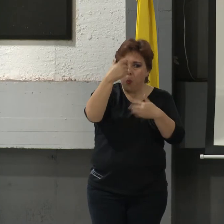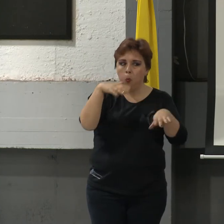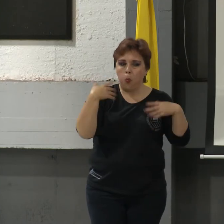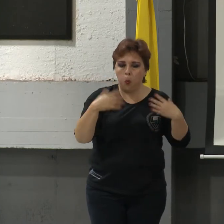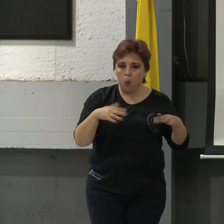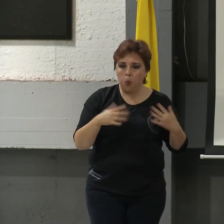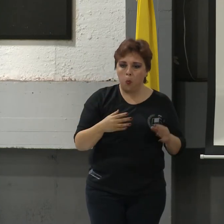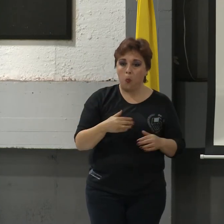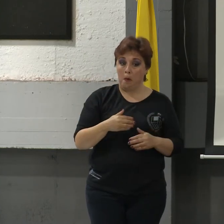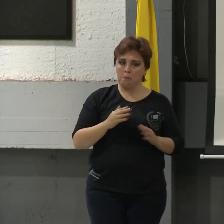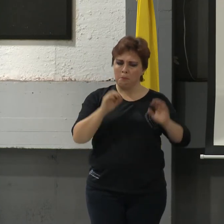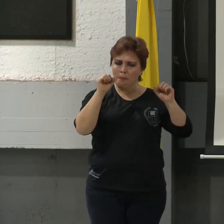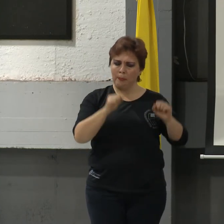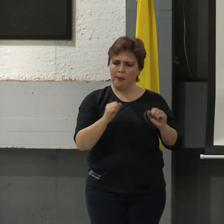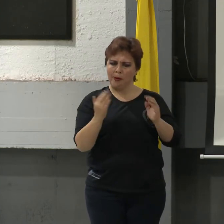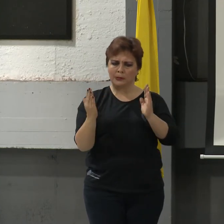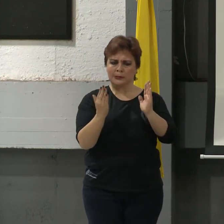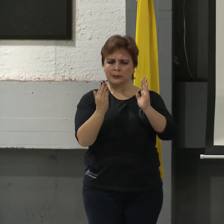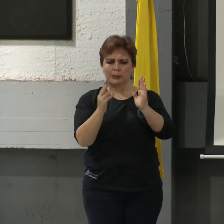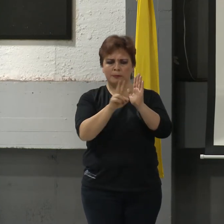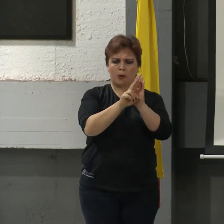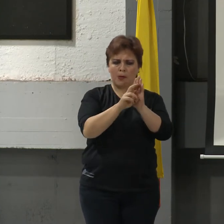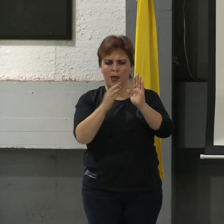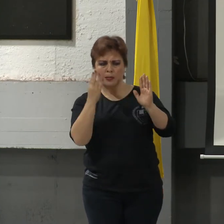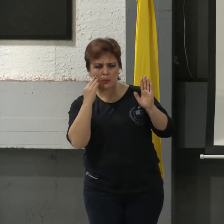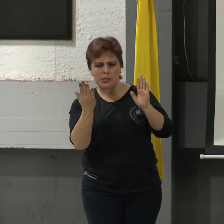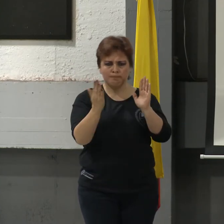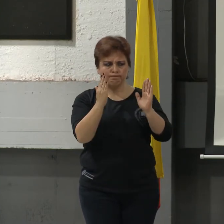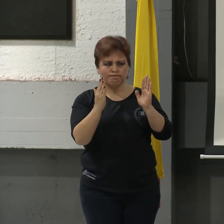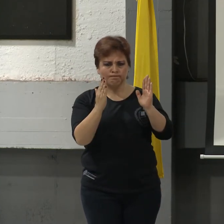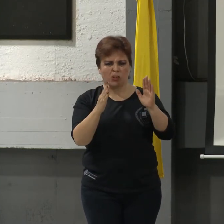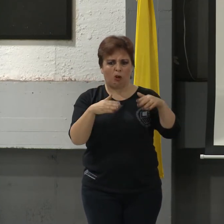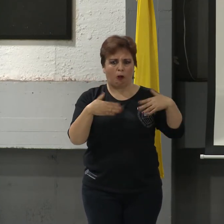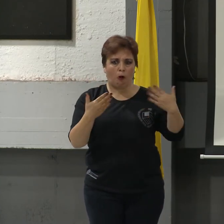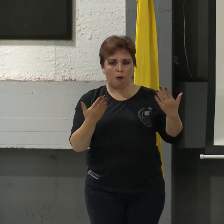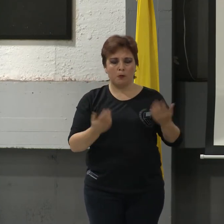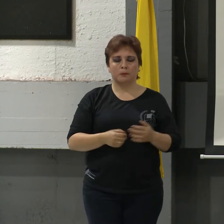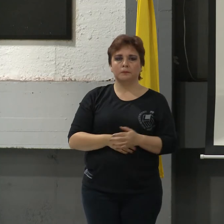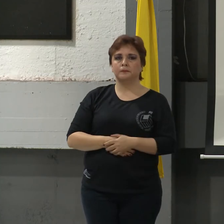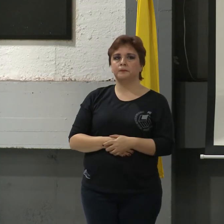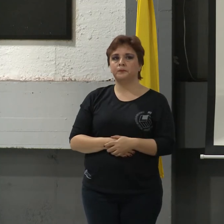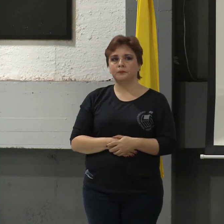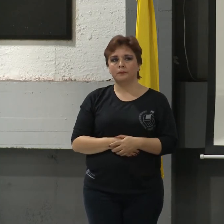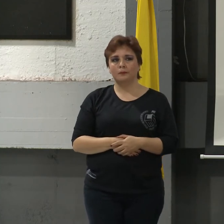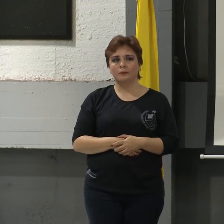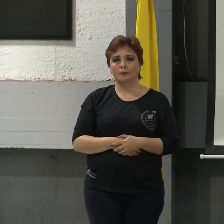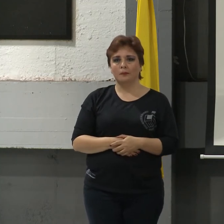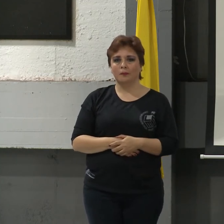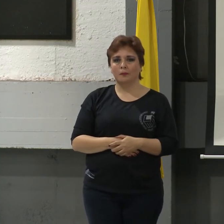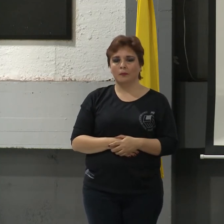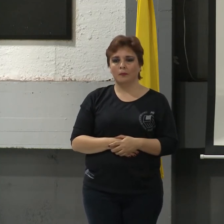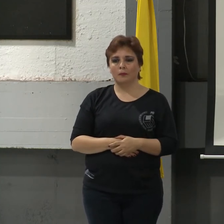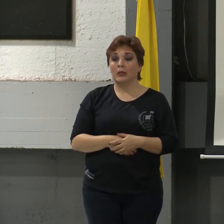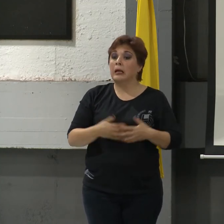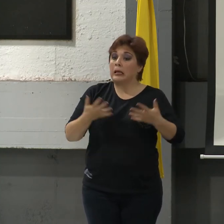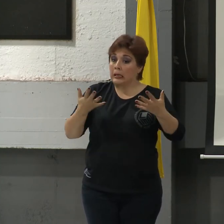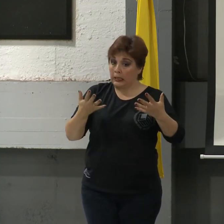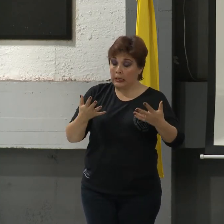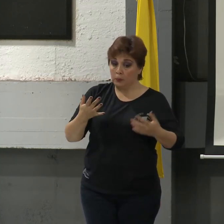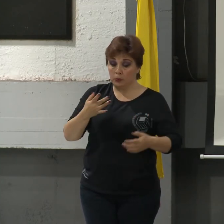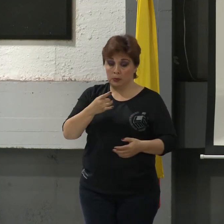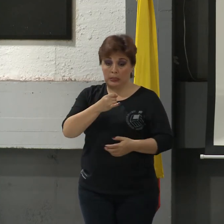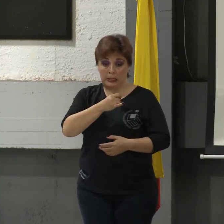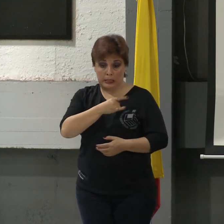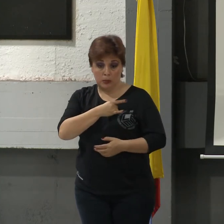y formalizarla también como saber con los